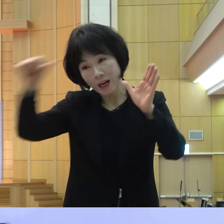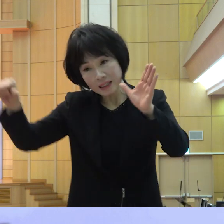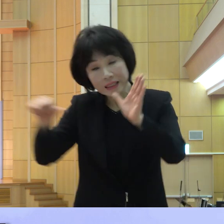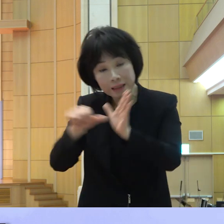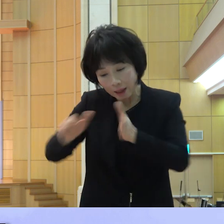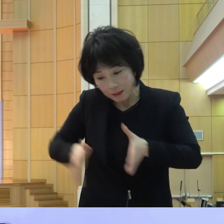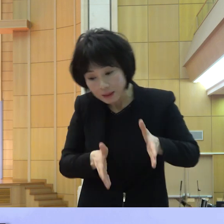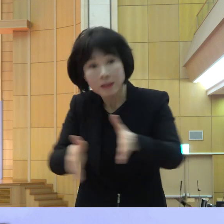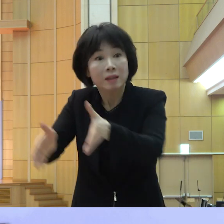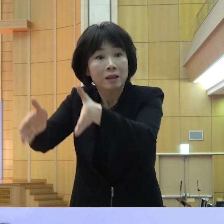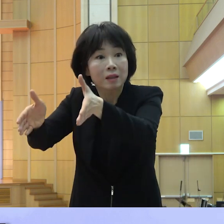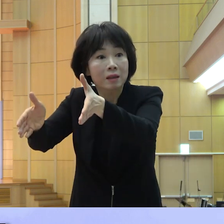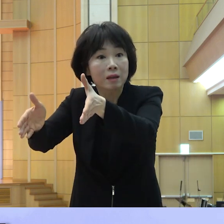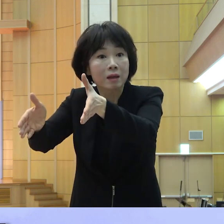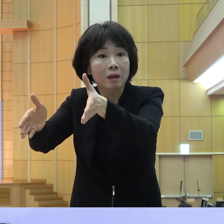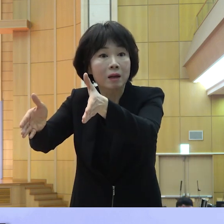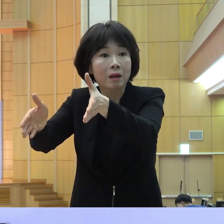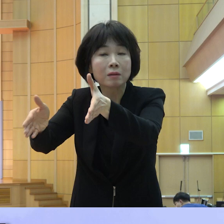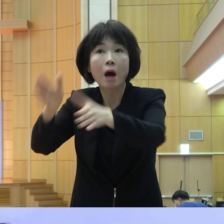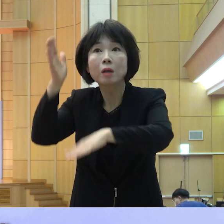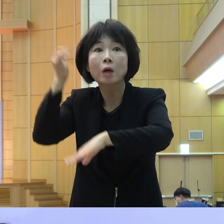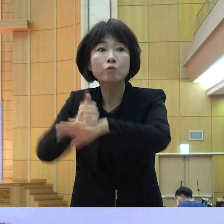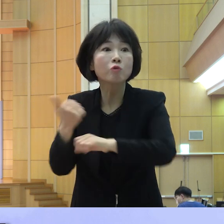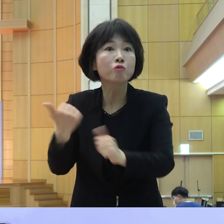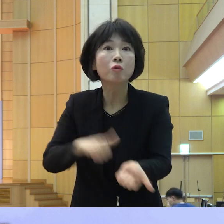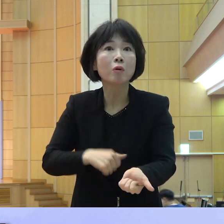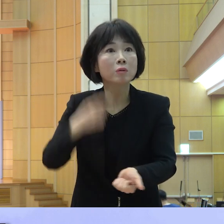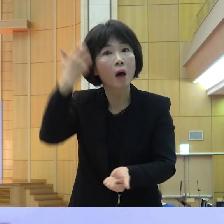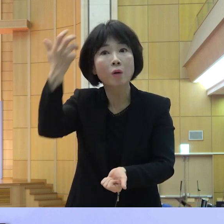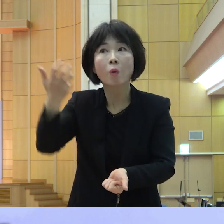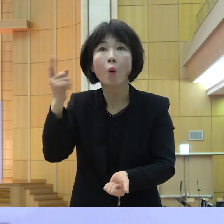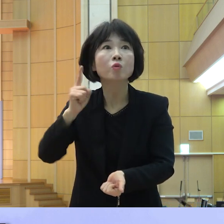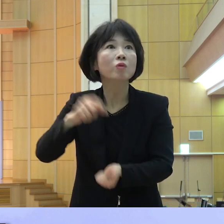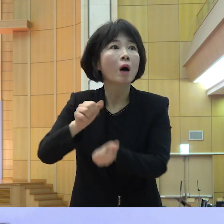인생길이 과연 어디를 가기 위해서 인생길을 걷고 있는지.